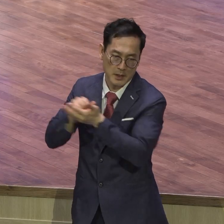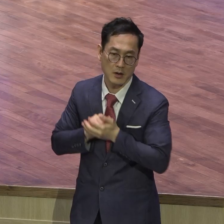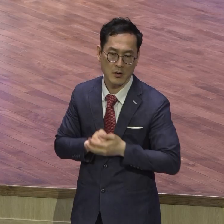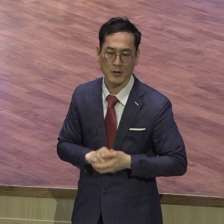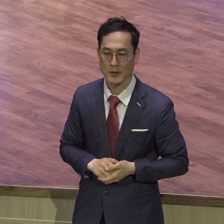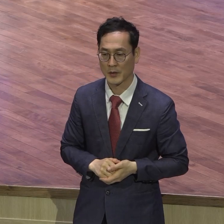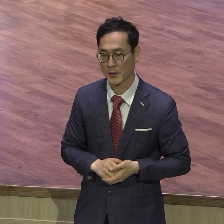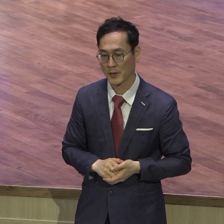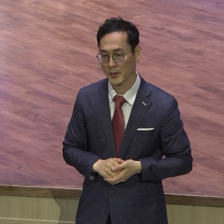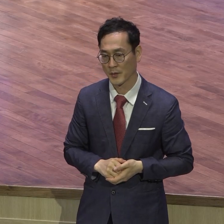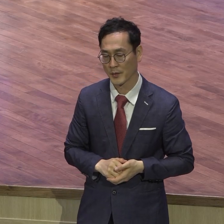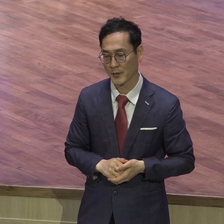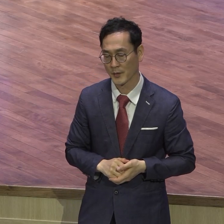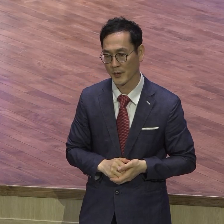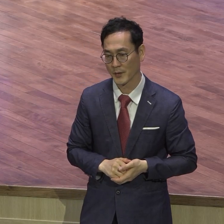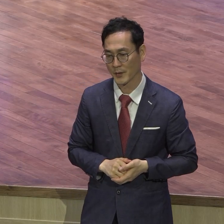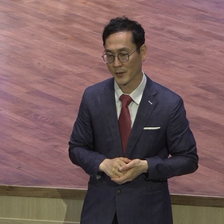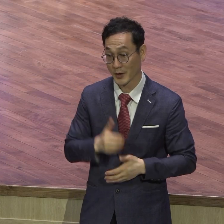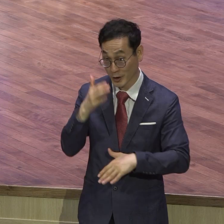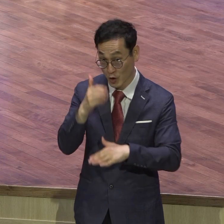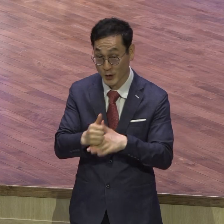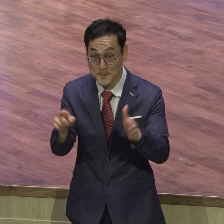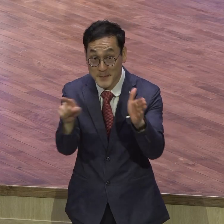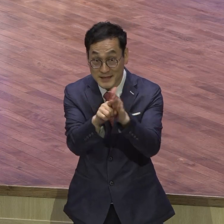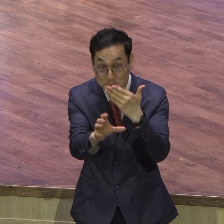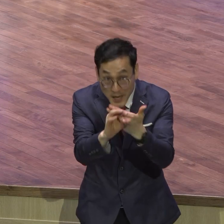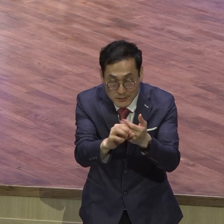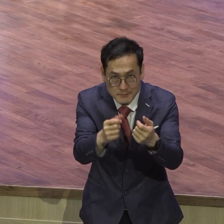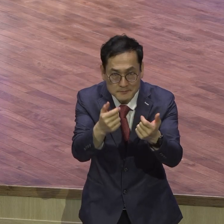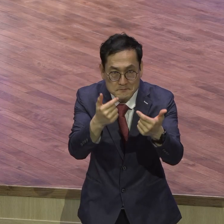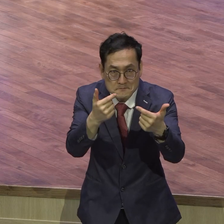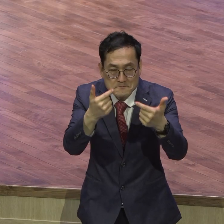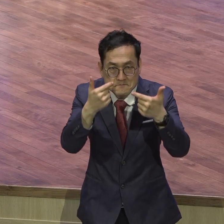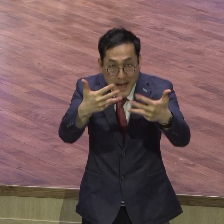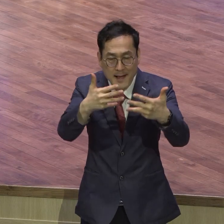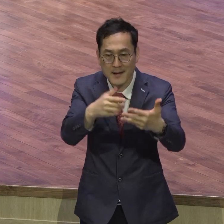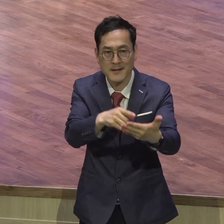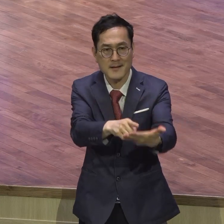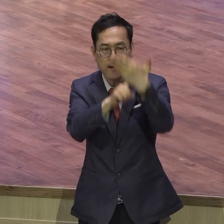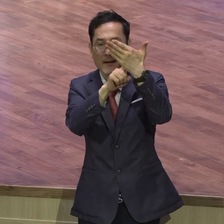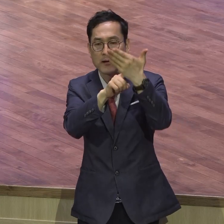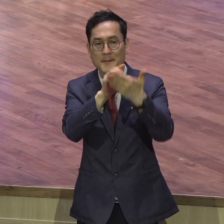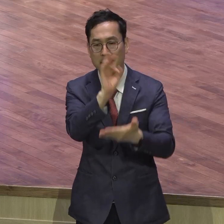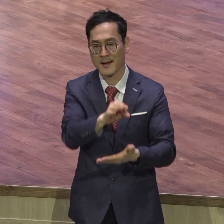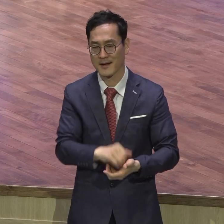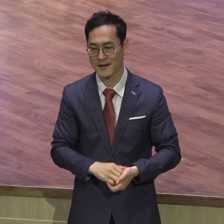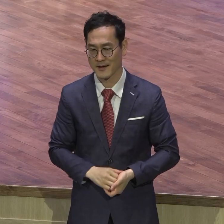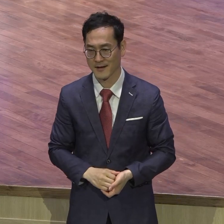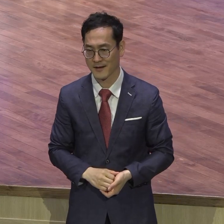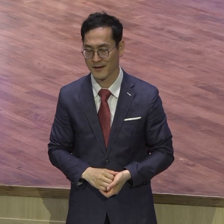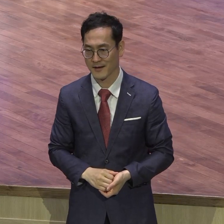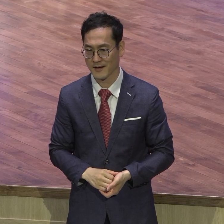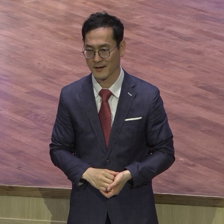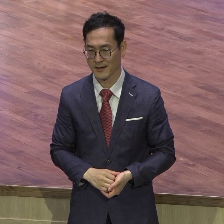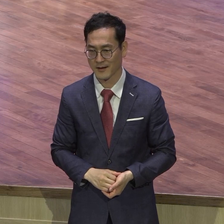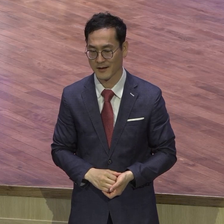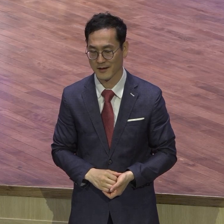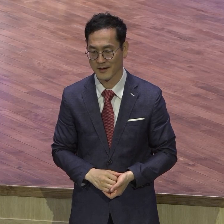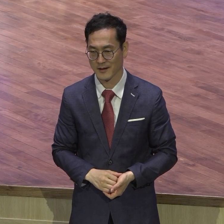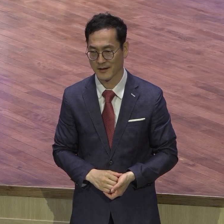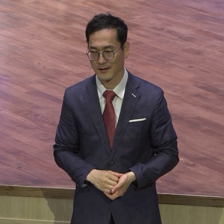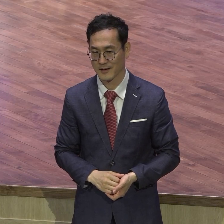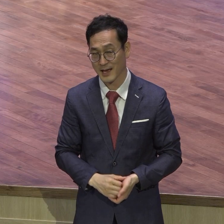그래서 뭐요 믿으면 보리라 그랬어요 믿어라 믿으면 볼 것이다 안 보이는